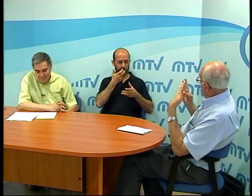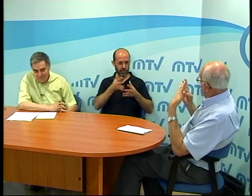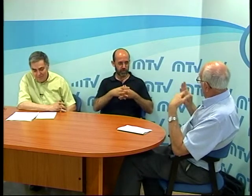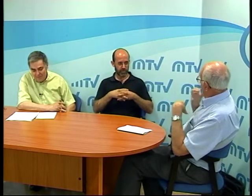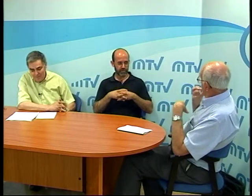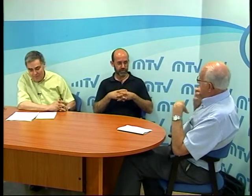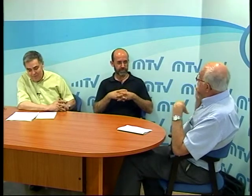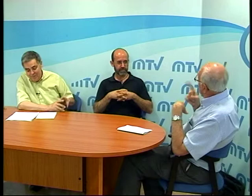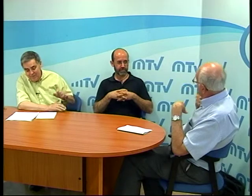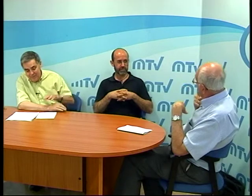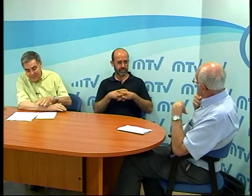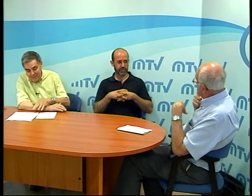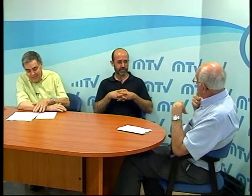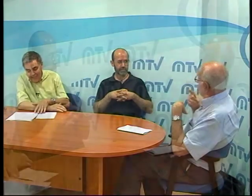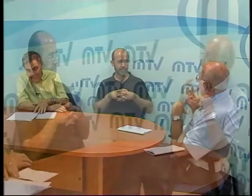Por ejemplo,